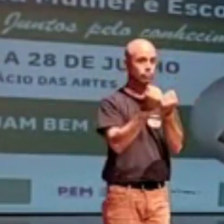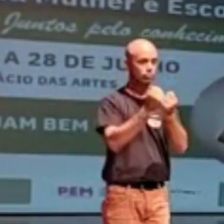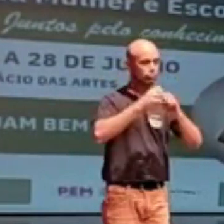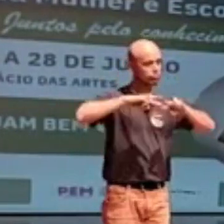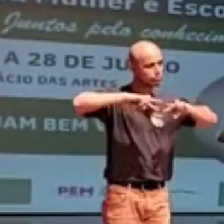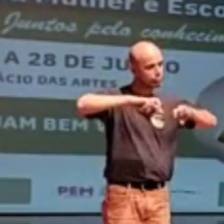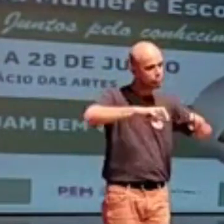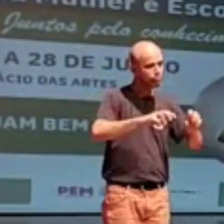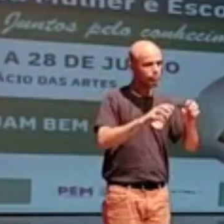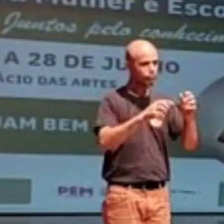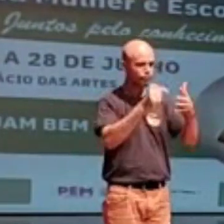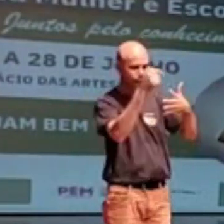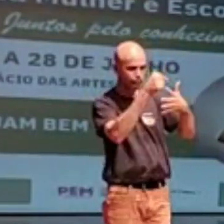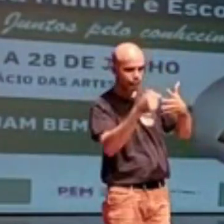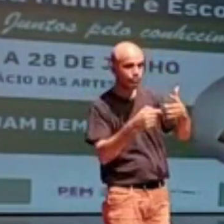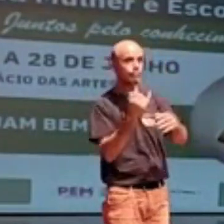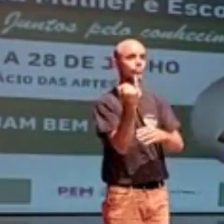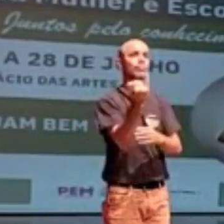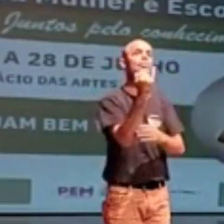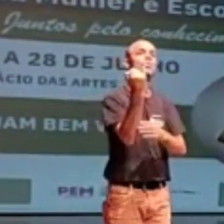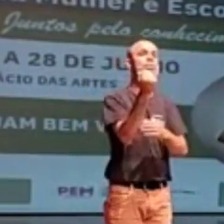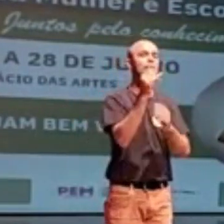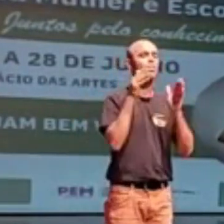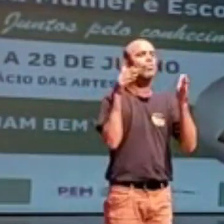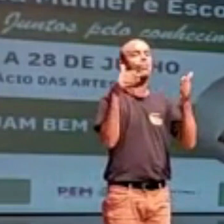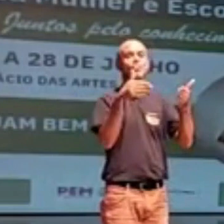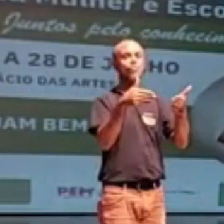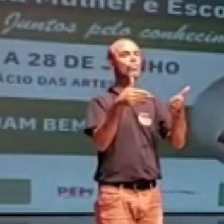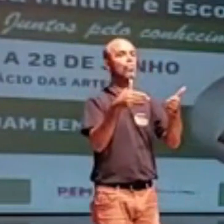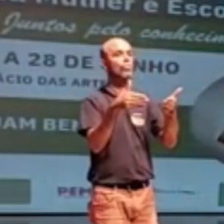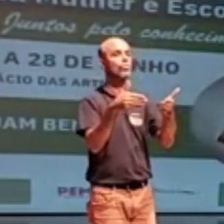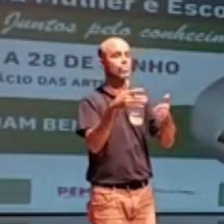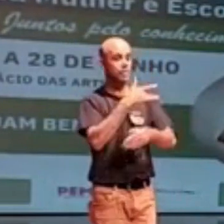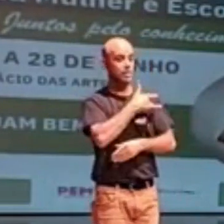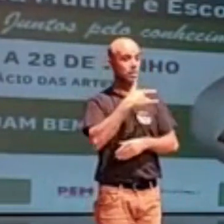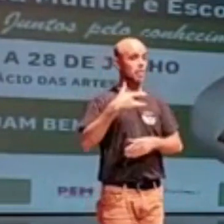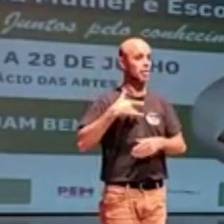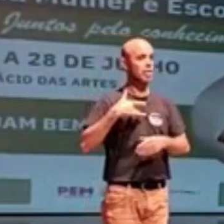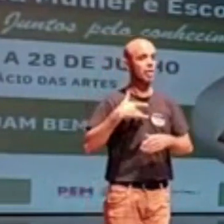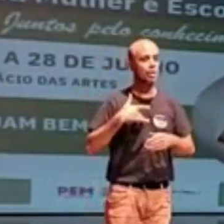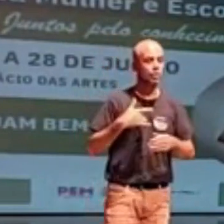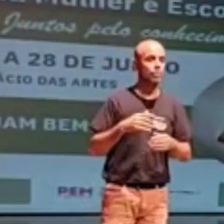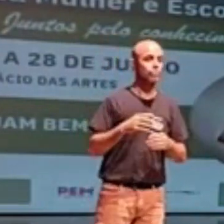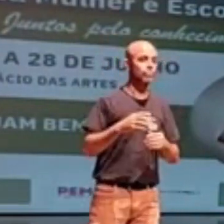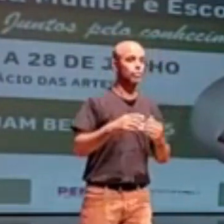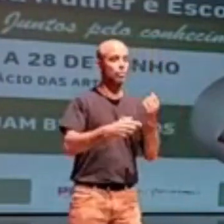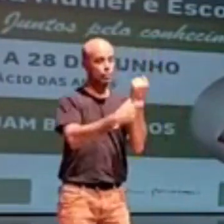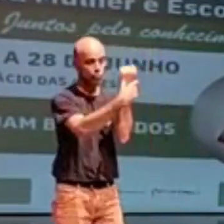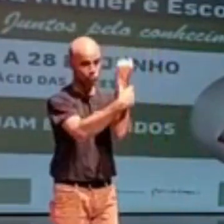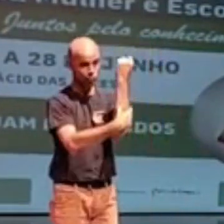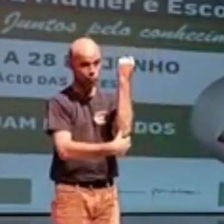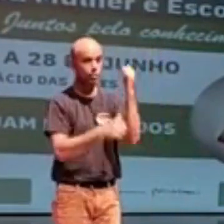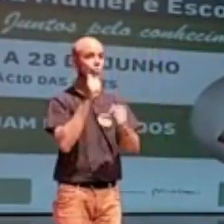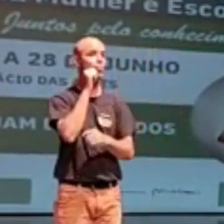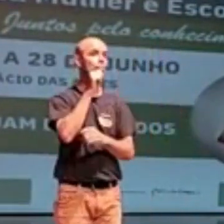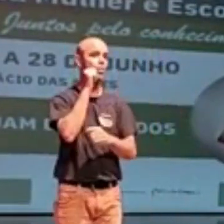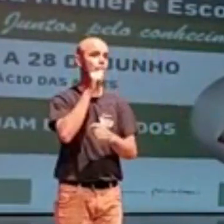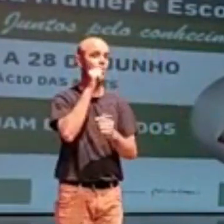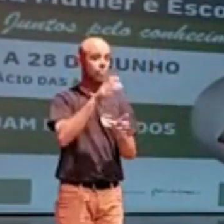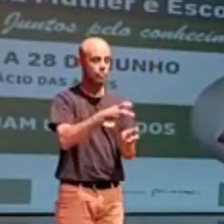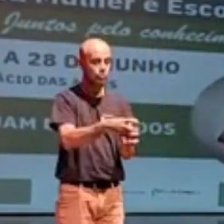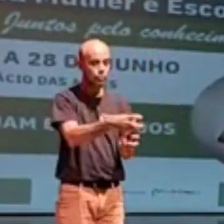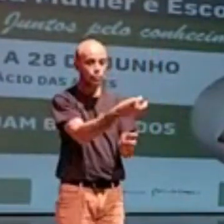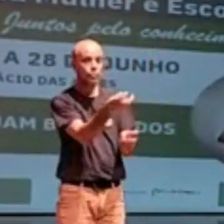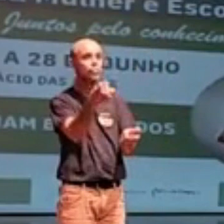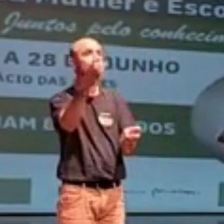explorar aspectos importantes relacionados à saúde da coluna da mulher e à escoliose, com